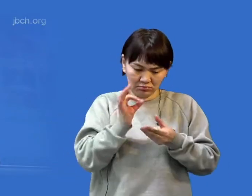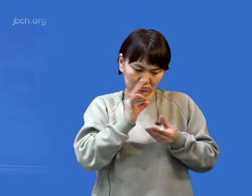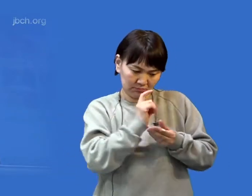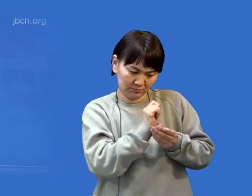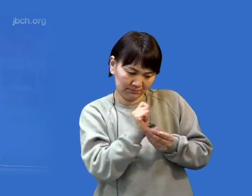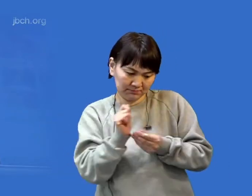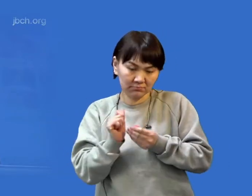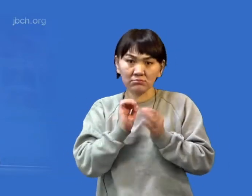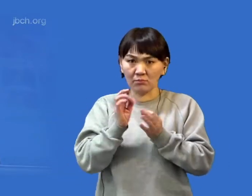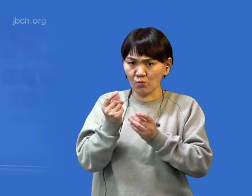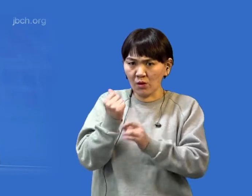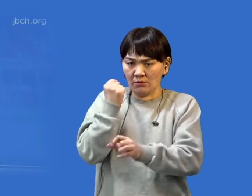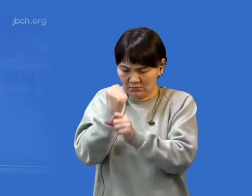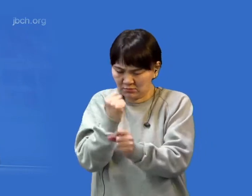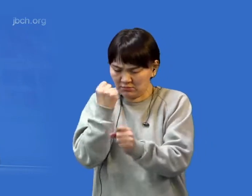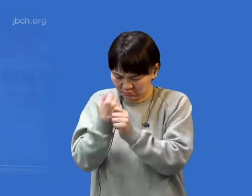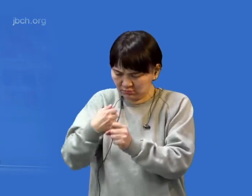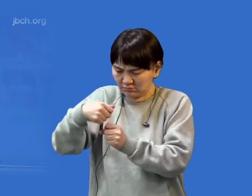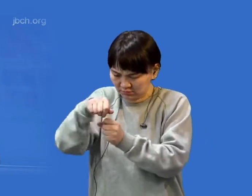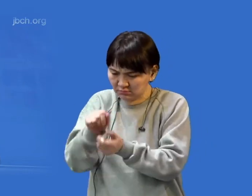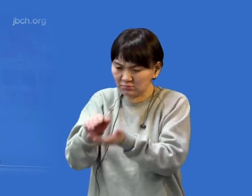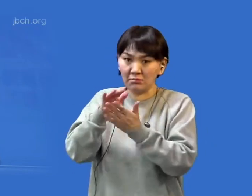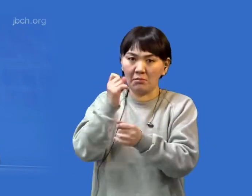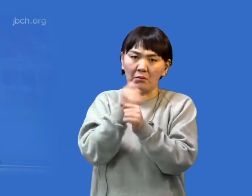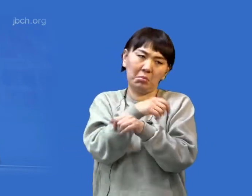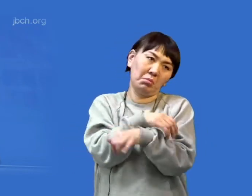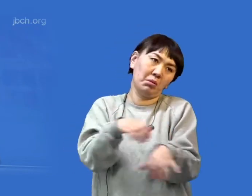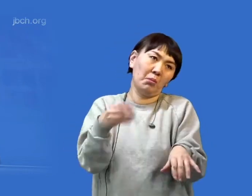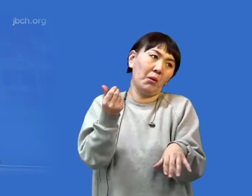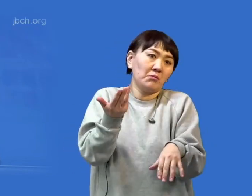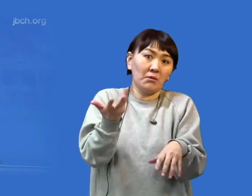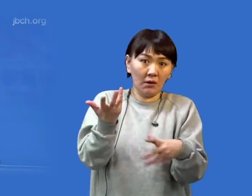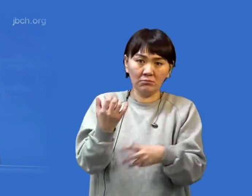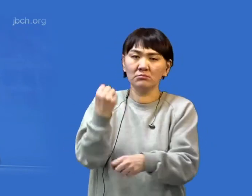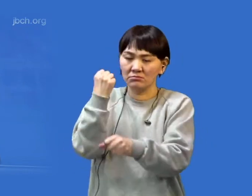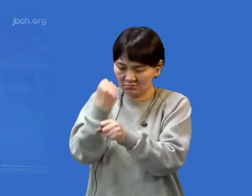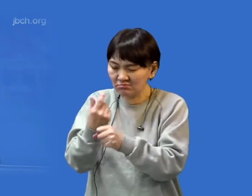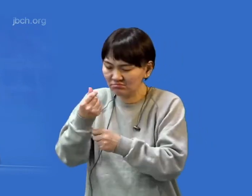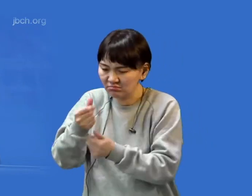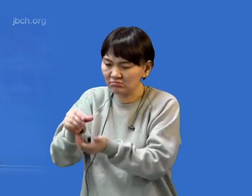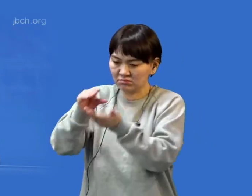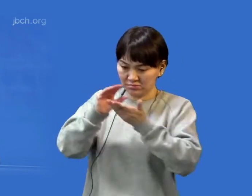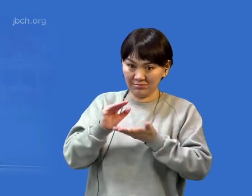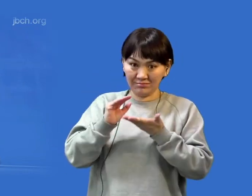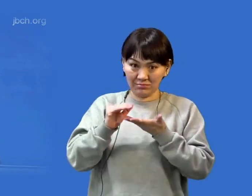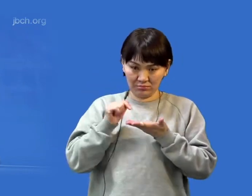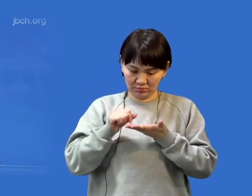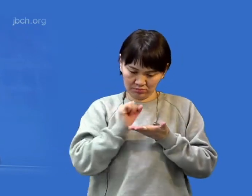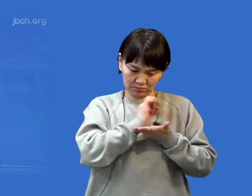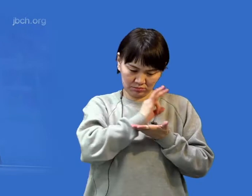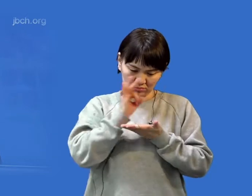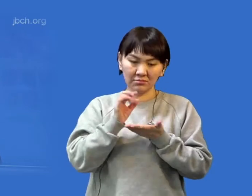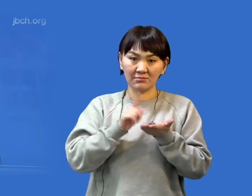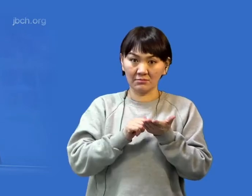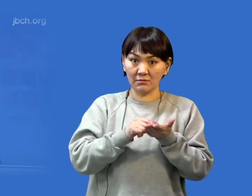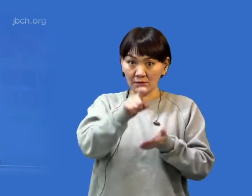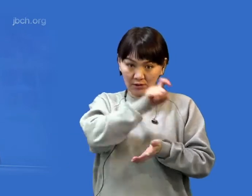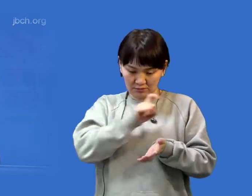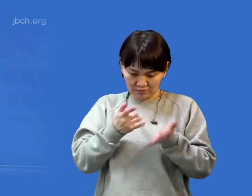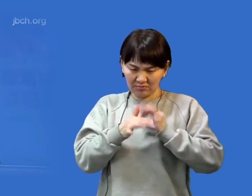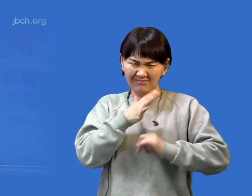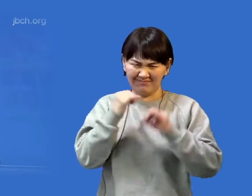олох хэрэгтэй, дээрэс нь энэ мөнгөө бас хэрэглэх хэрэгтэй. Гэдэл Христ итгэгч хүмүүс бол хичээнгүйлэн мөнгө олох нь бол